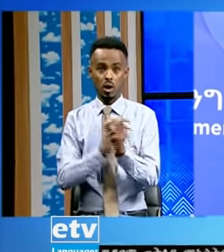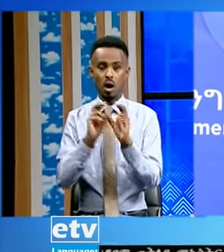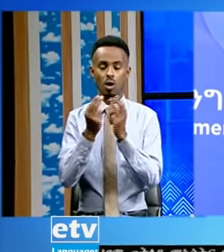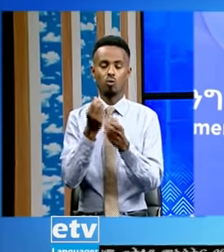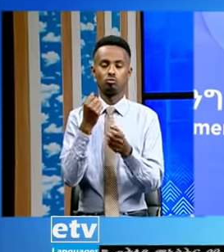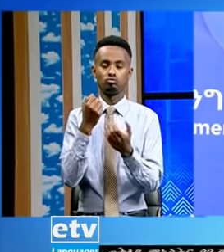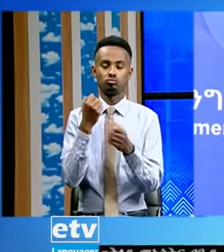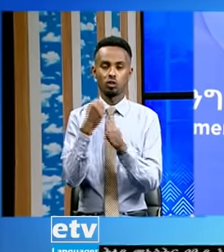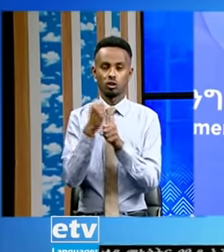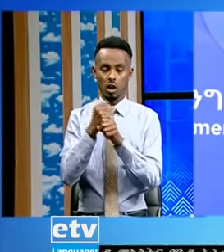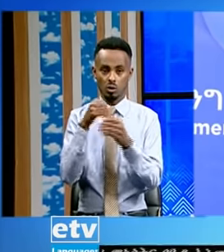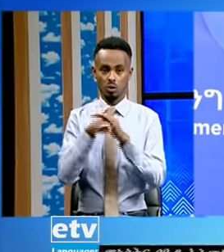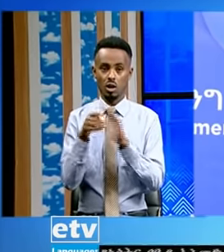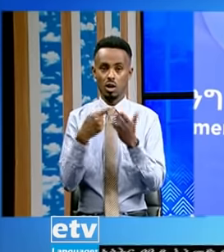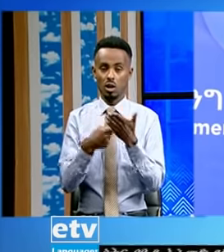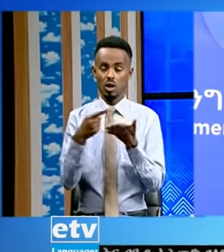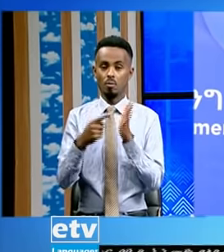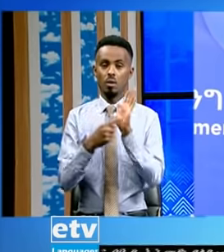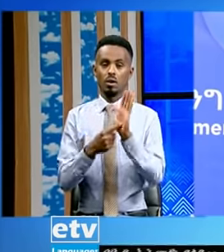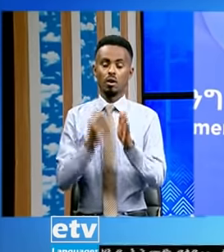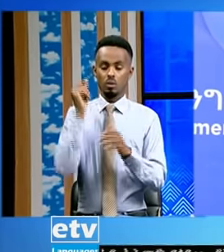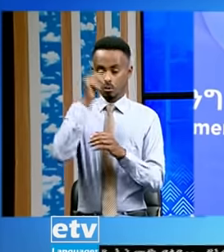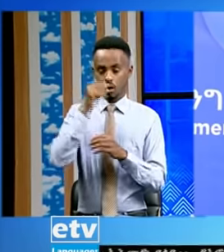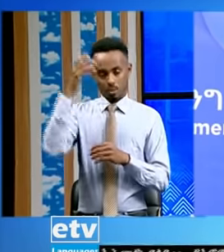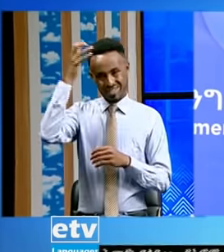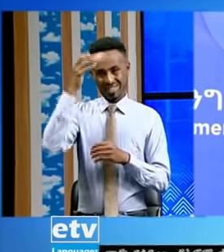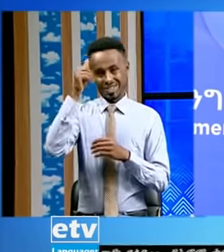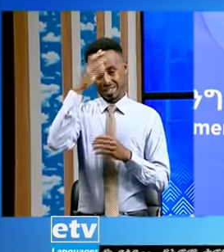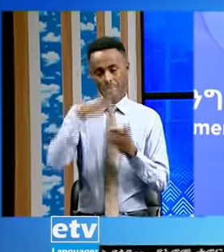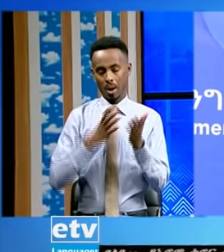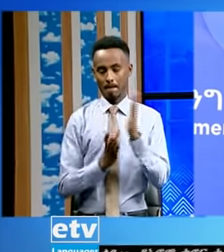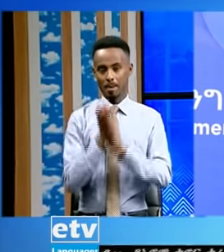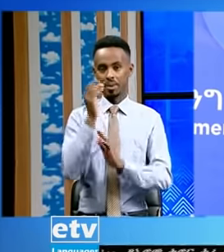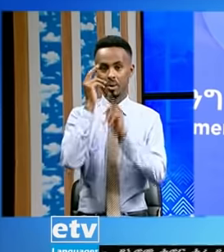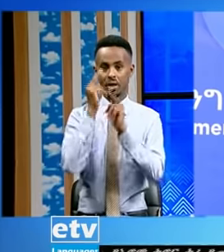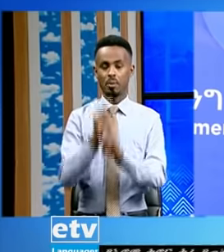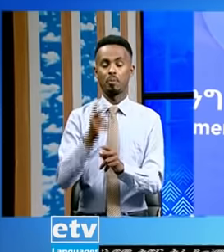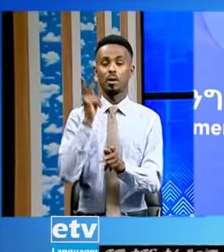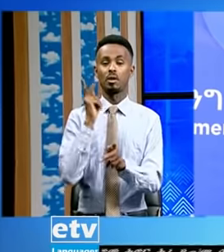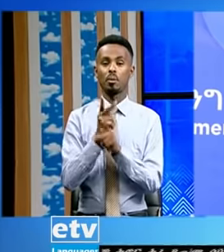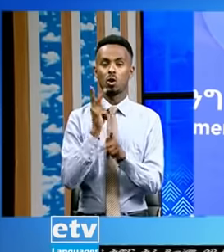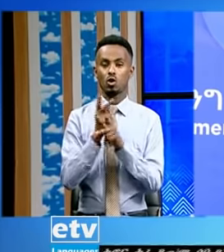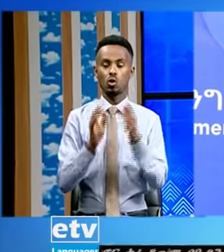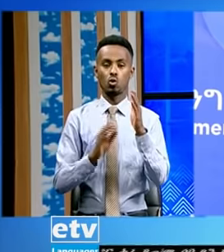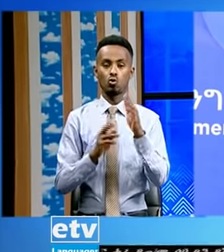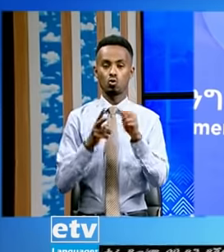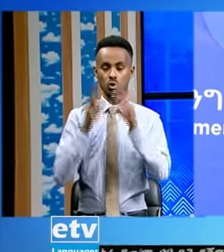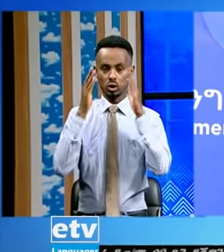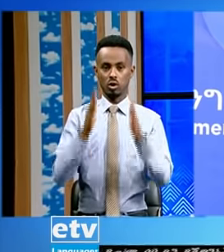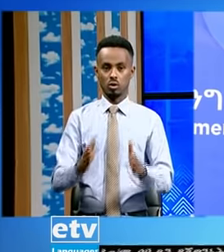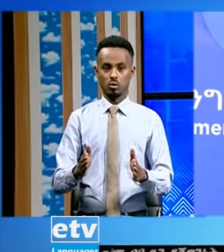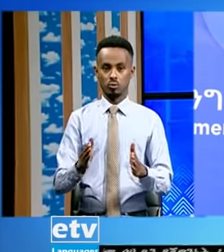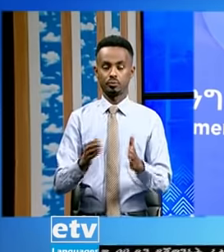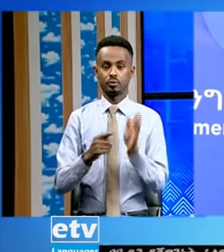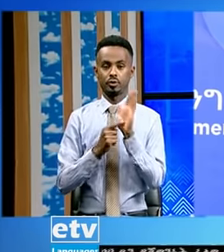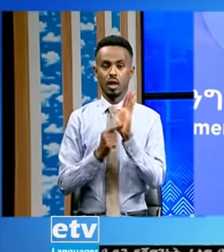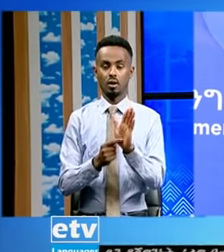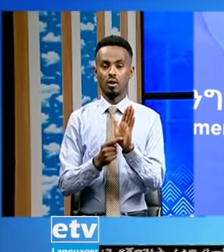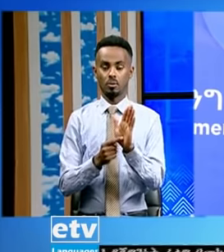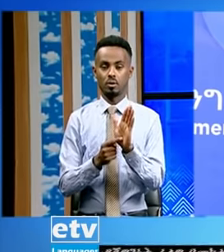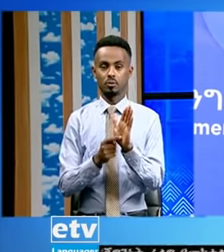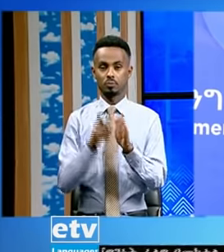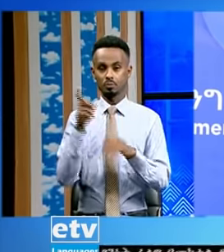ገብቷል። ይሄ የሚያሳየው ኢትዮጵያ መንግስት ለሰብአዊ መብት መከበር መጠበቅ ቁርጠኝነቱን